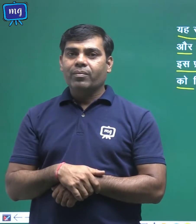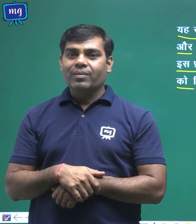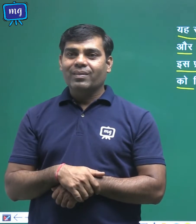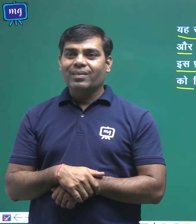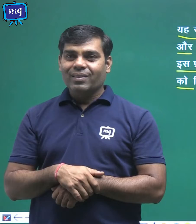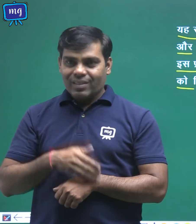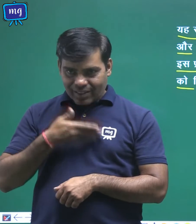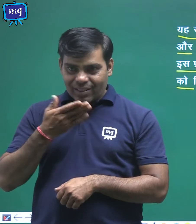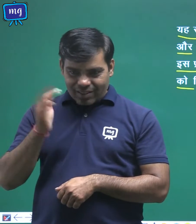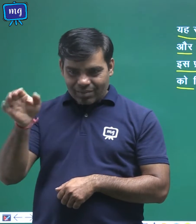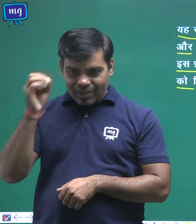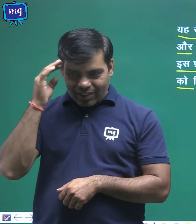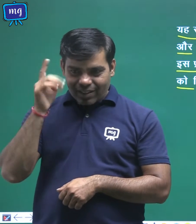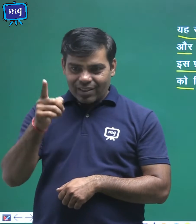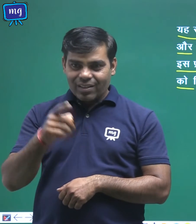समझाते